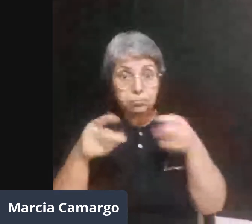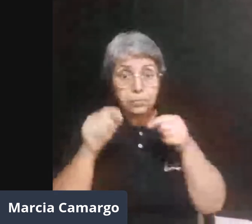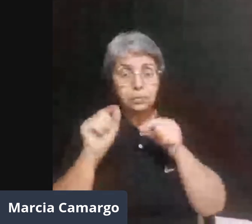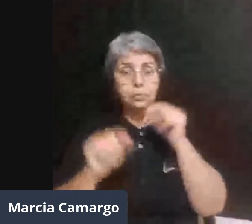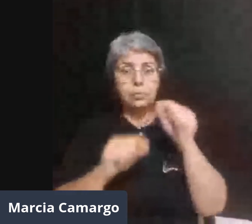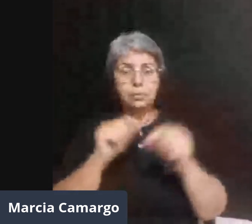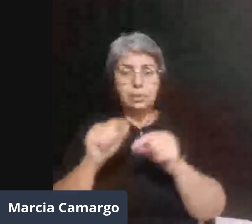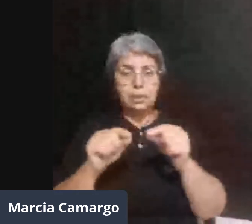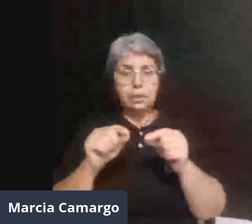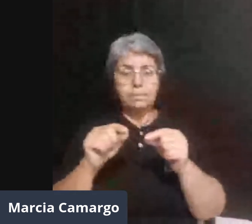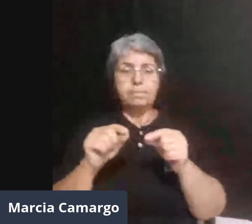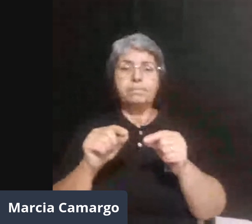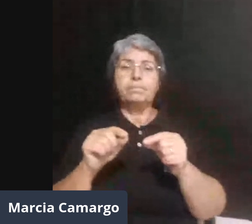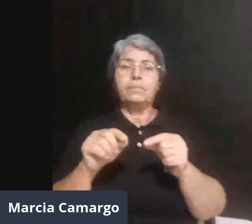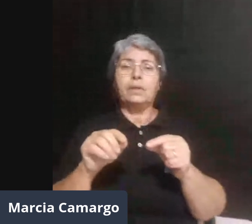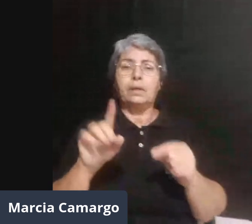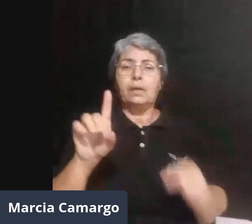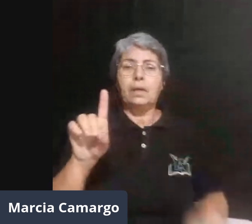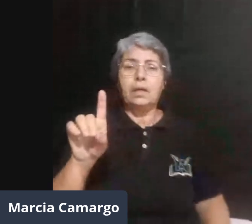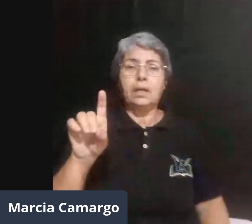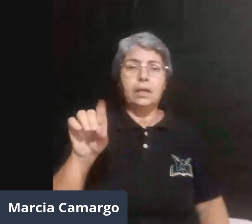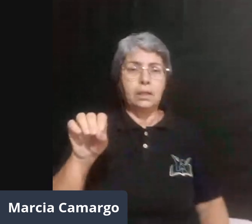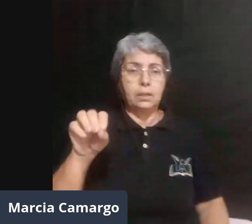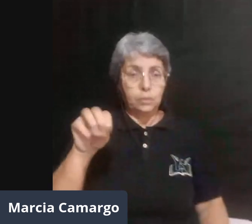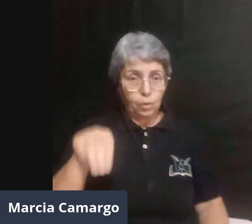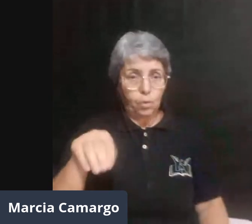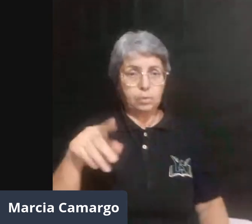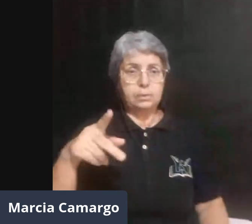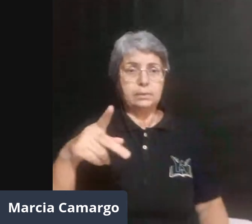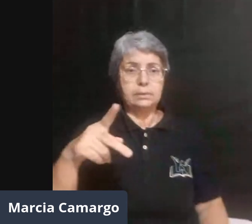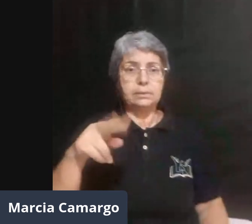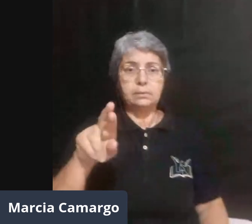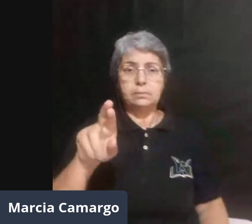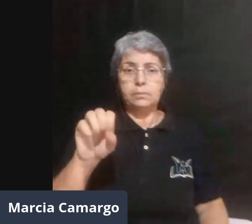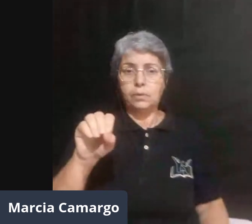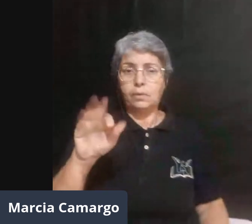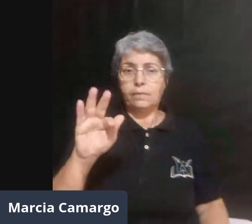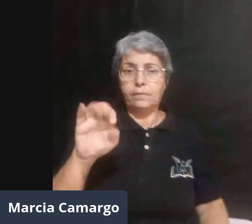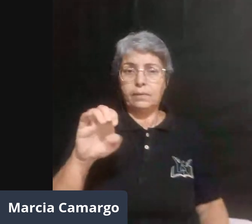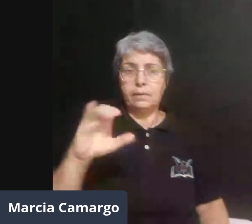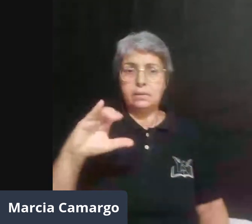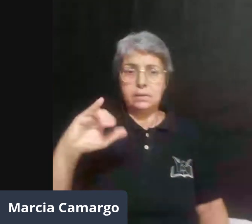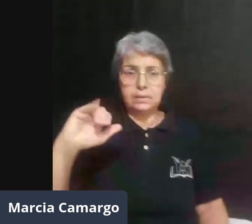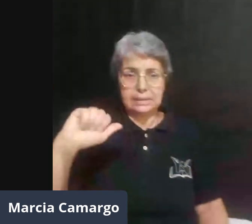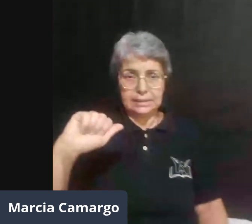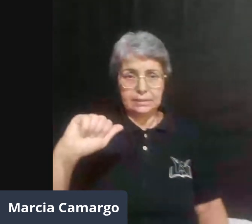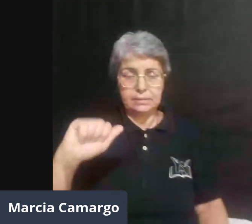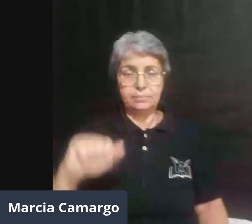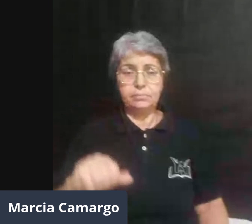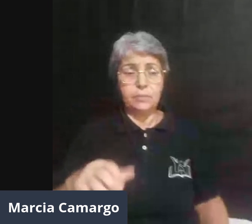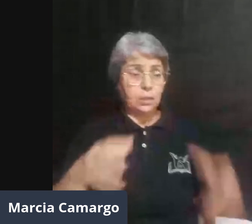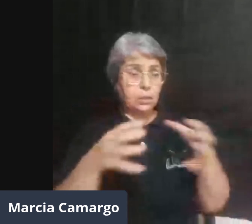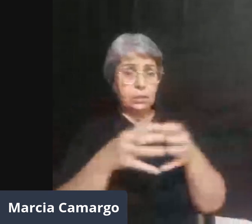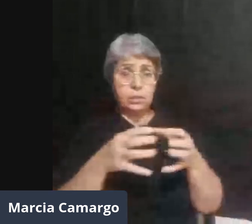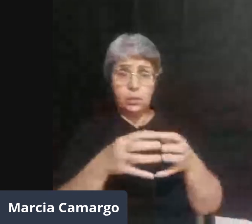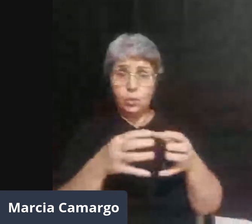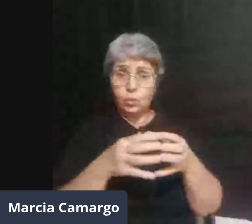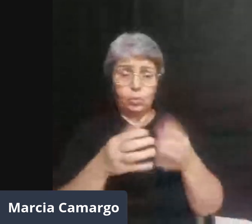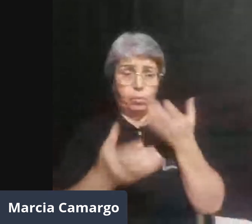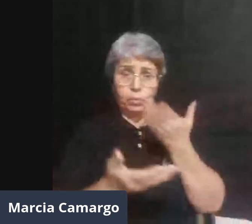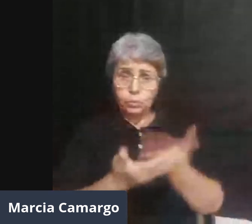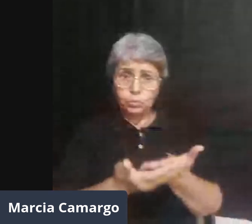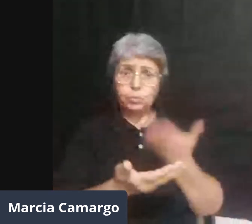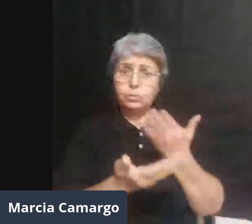estudo bíblico, mas também na revelação dada quando o grupo de estudantes não conseguia chegar a